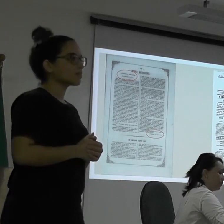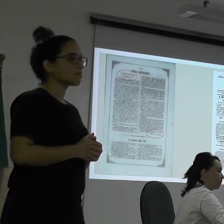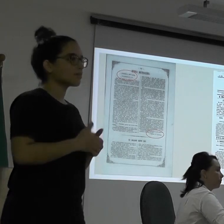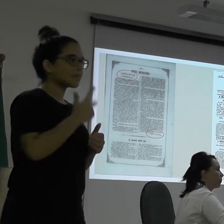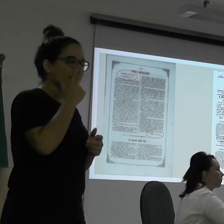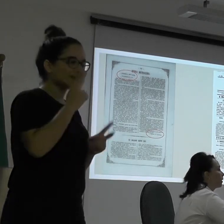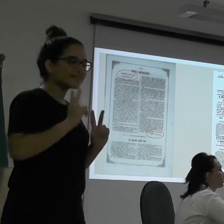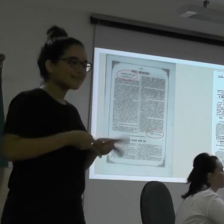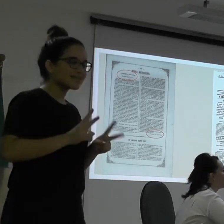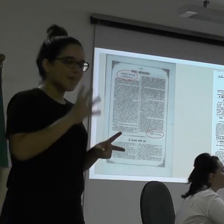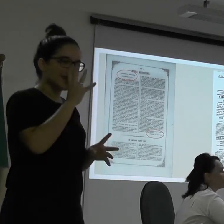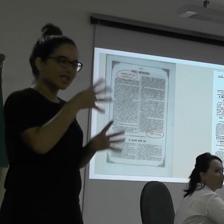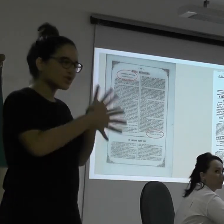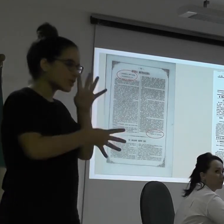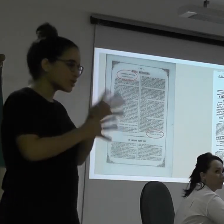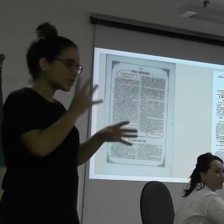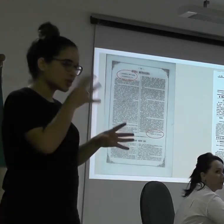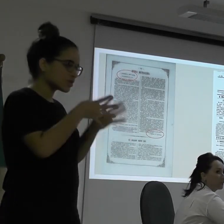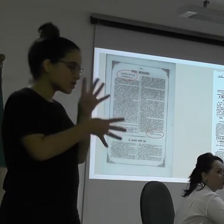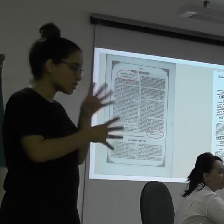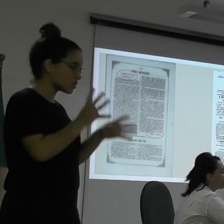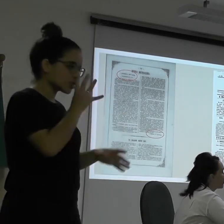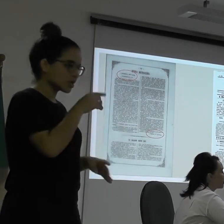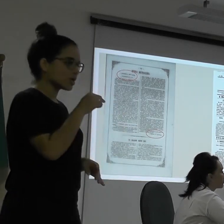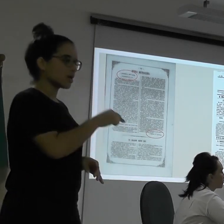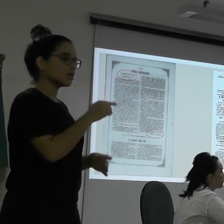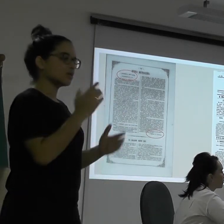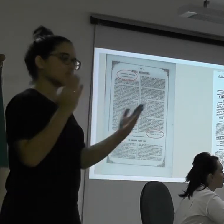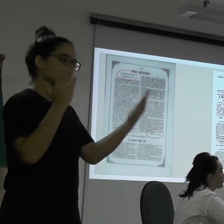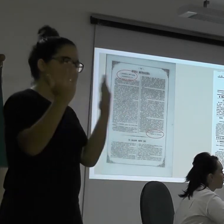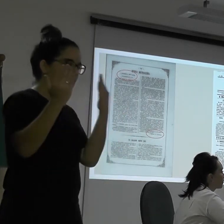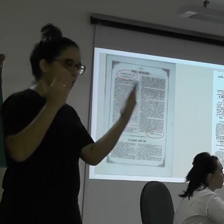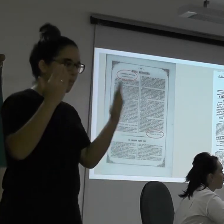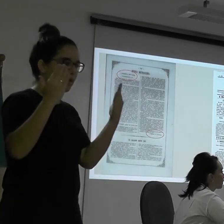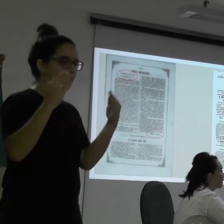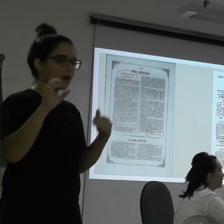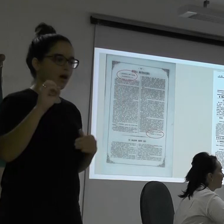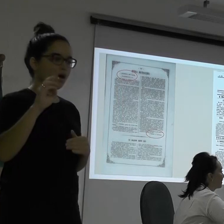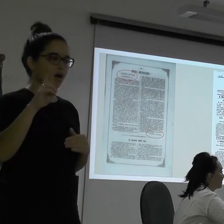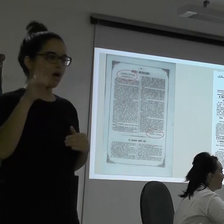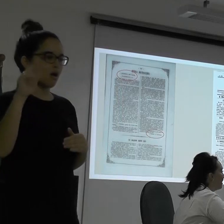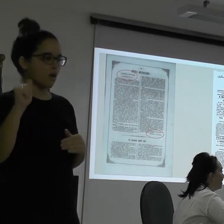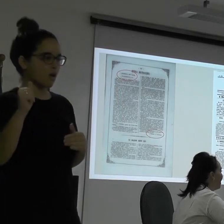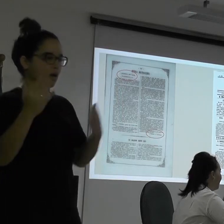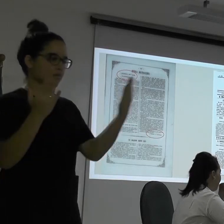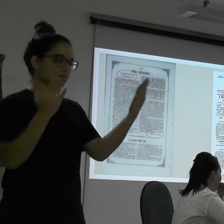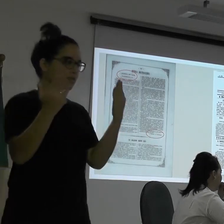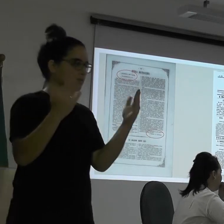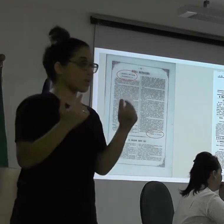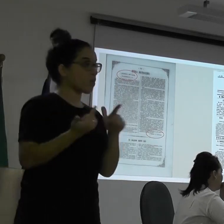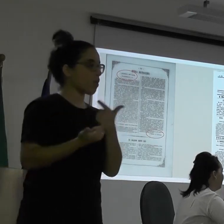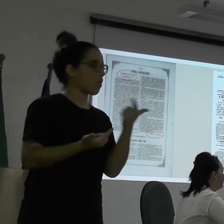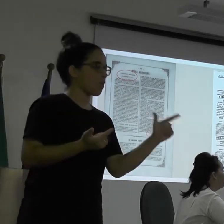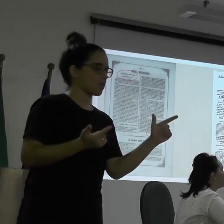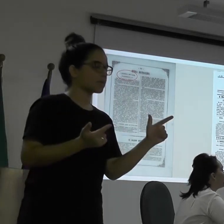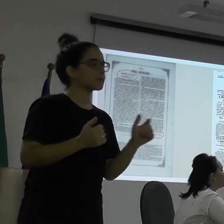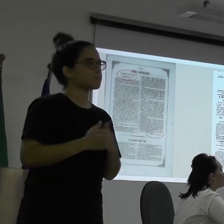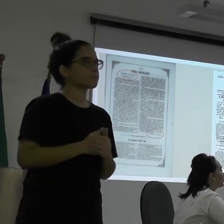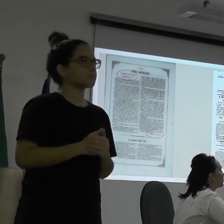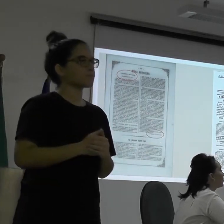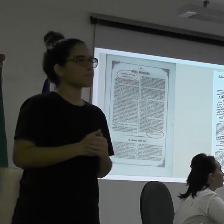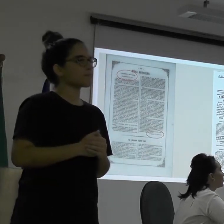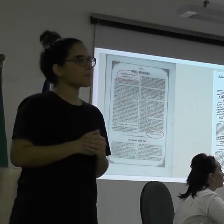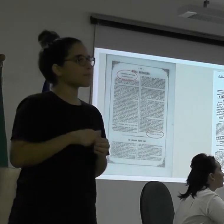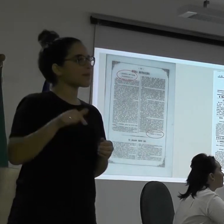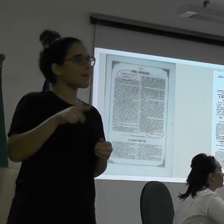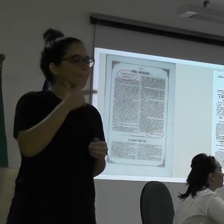os críticos tendem a comparar uma obra com outra para valorizar algo que eles chamam de menor, eles dizem que é